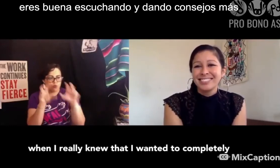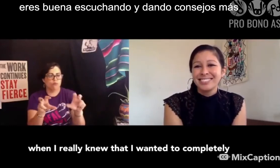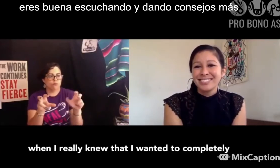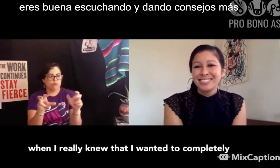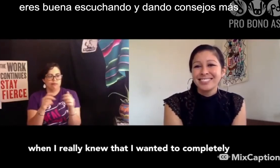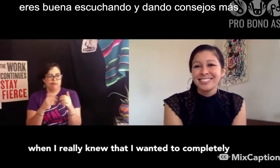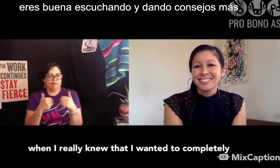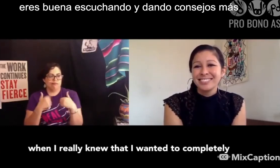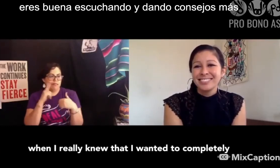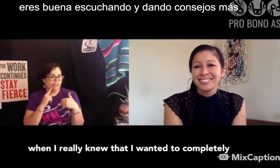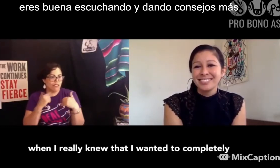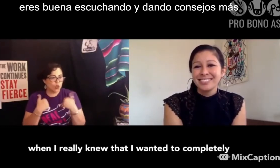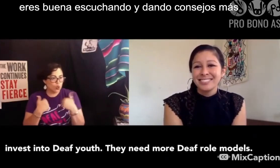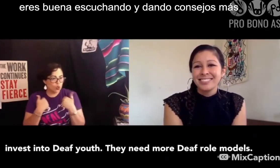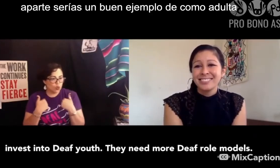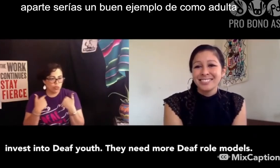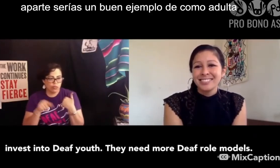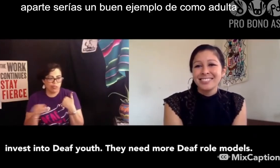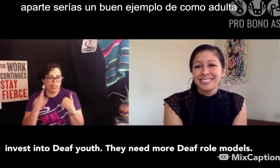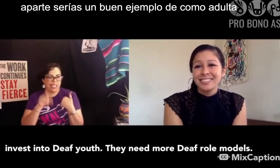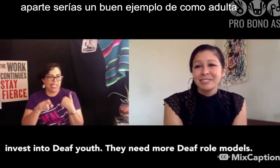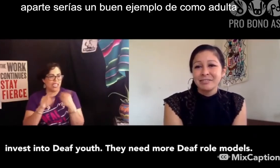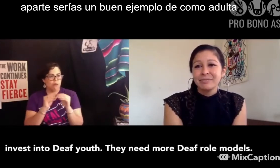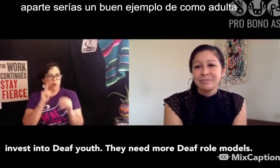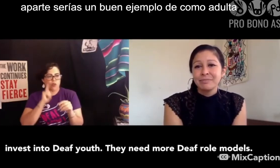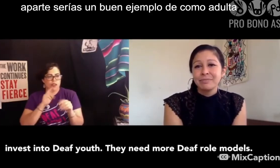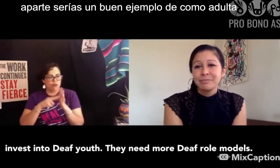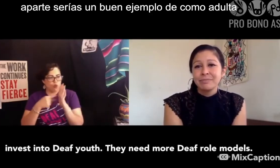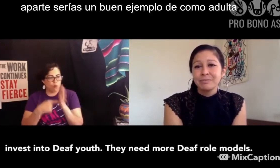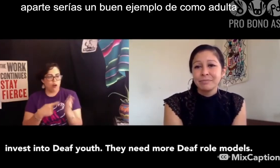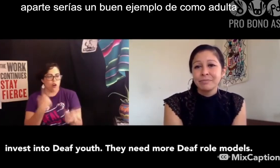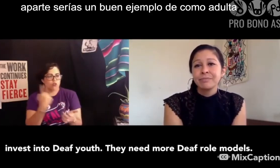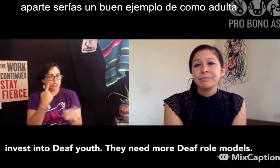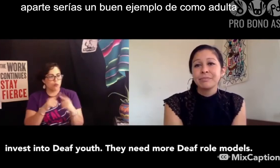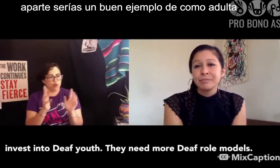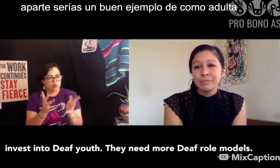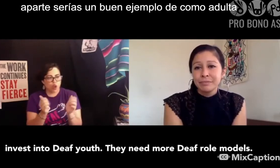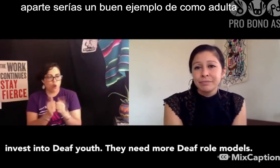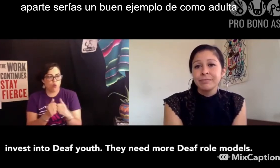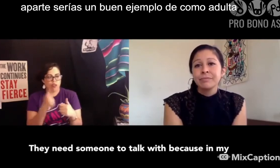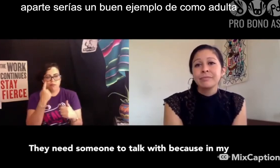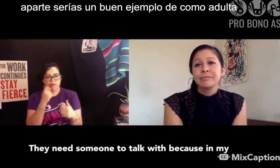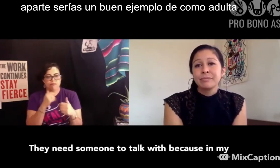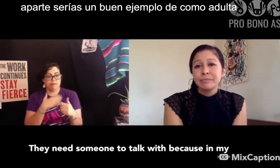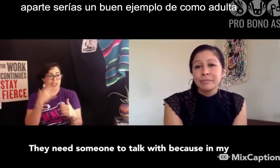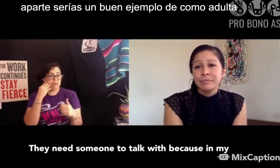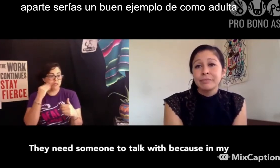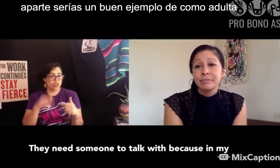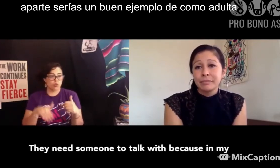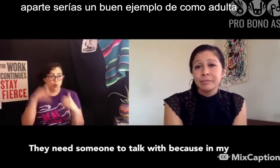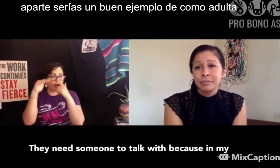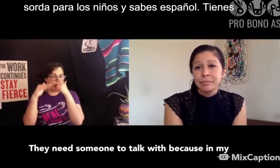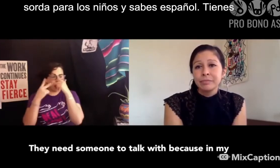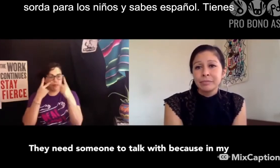y dando consejos. Más aparte, serías un buen ejemplo de